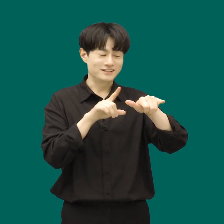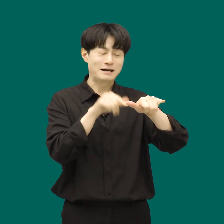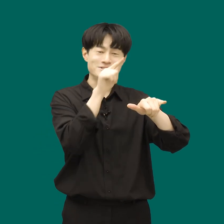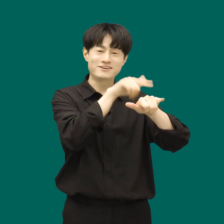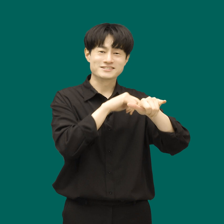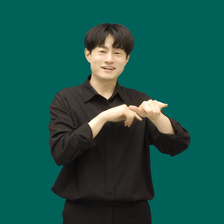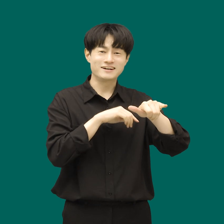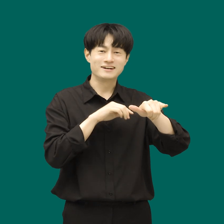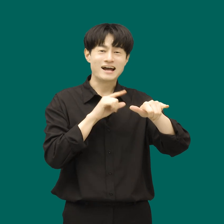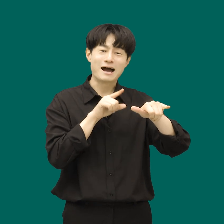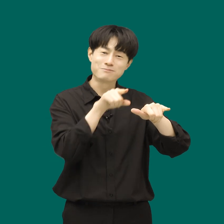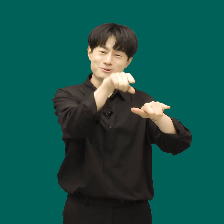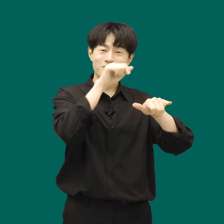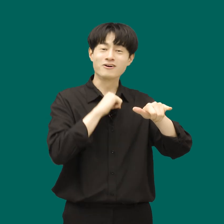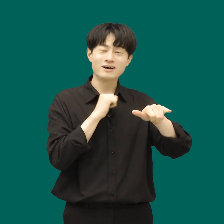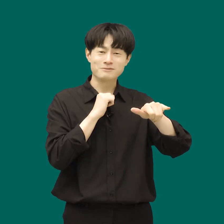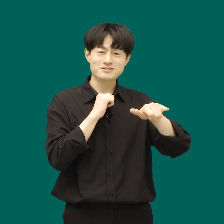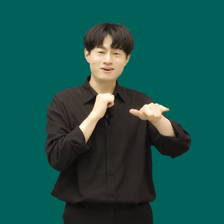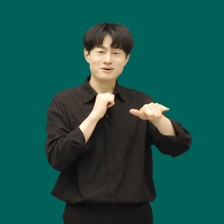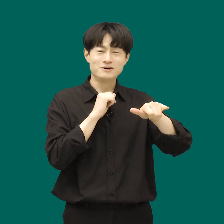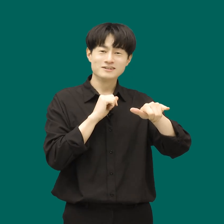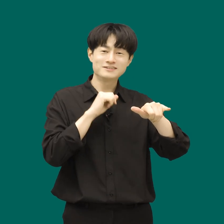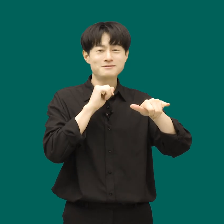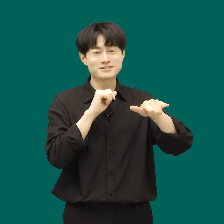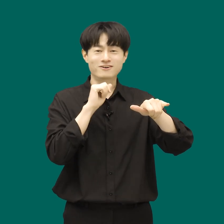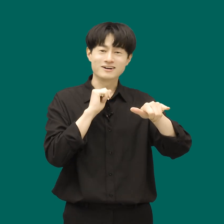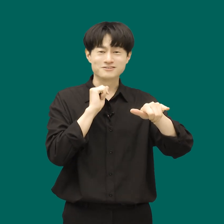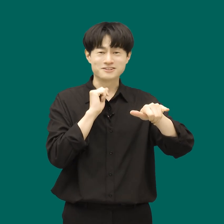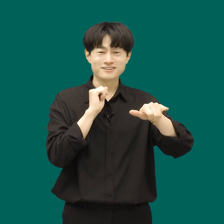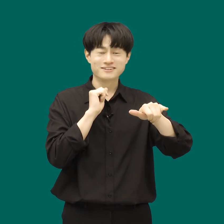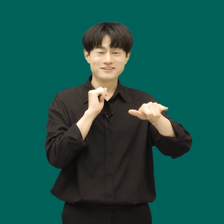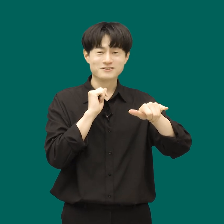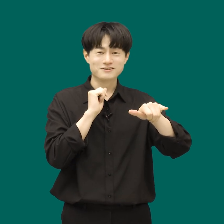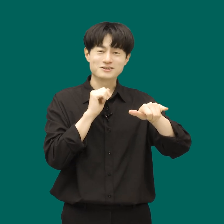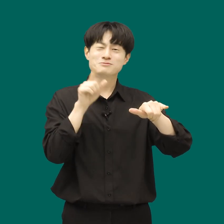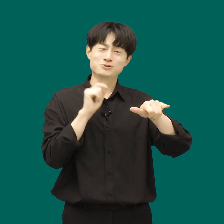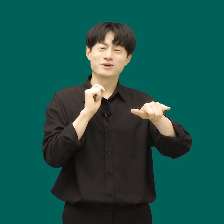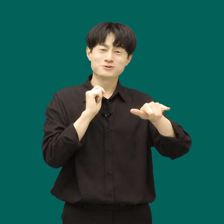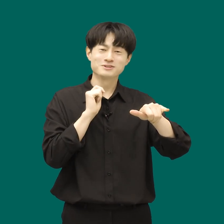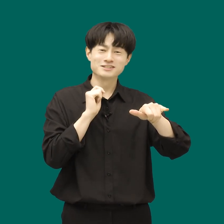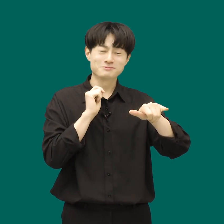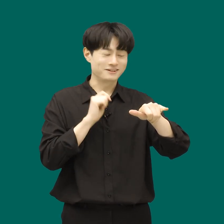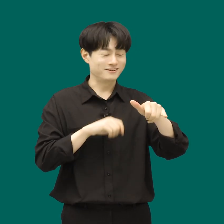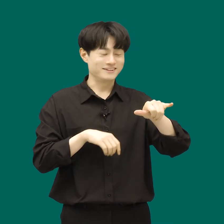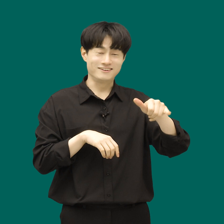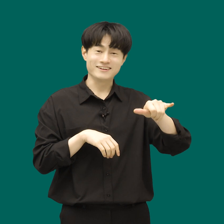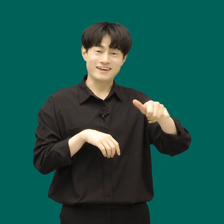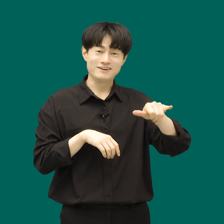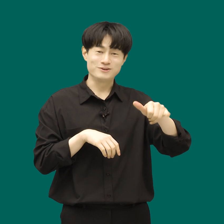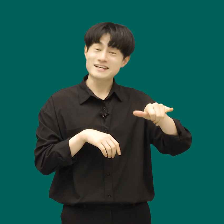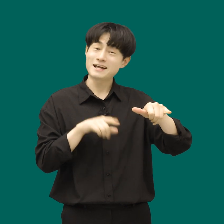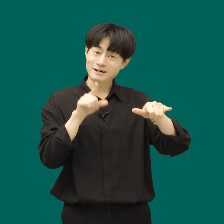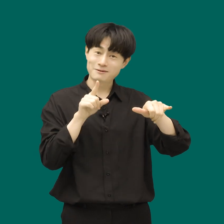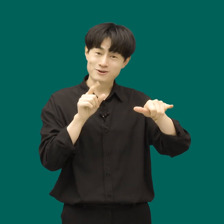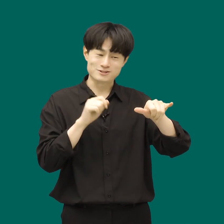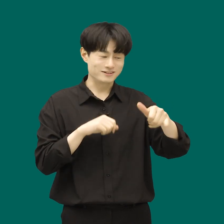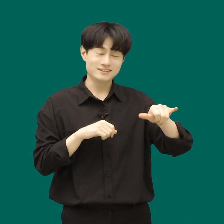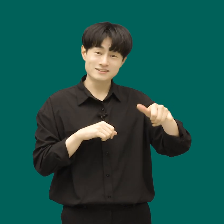남자, 여자가 앞으로 걸어가면서 흔들면서 걸어가거든요. 기분 좋게 좀 흔들으시면 돼요. 이렇게. 우리 사람 할 때 배웠죠? 흔드는